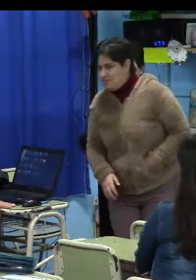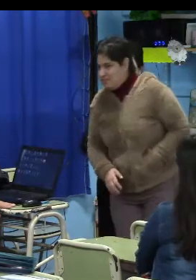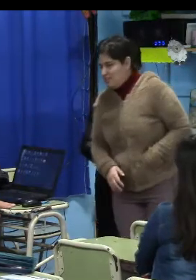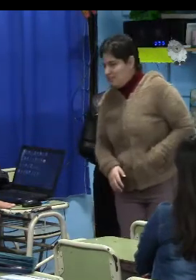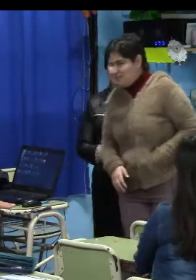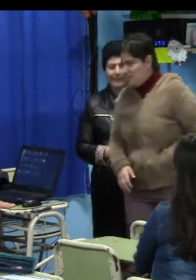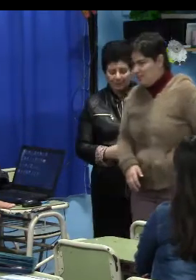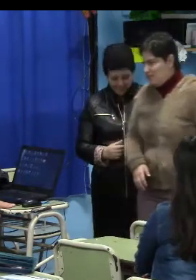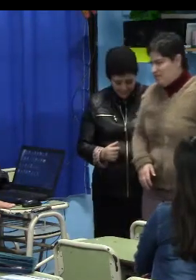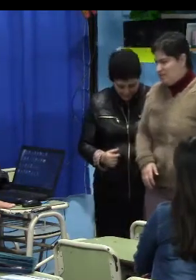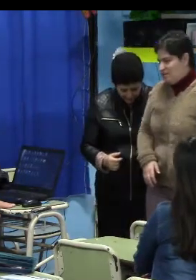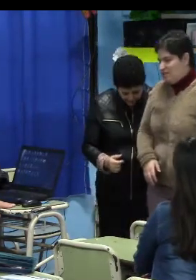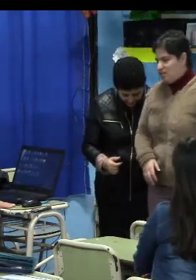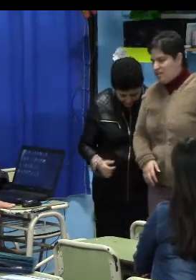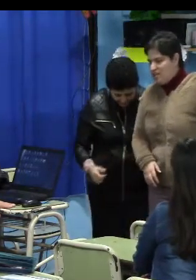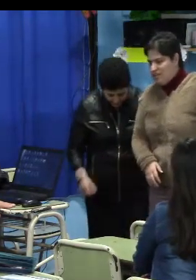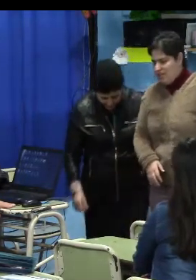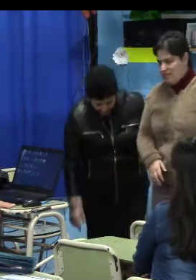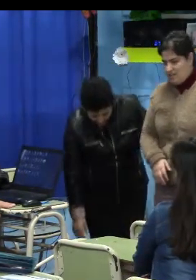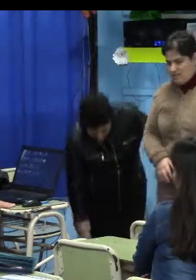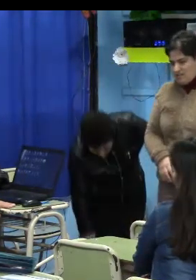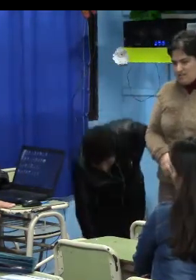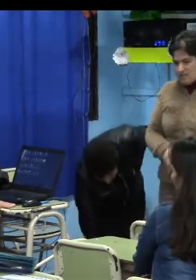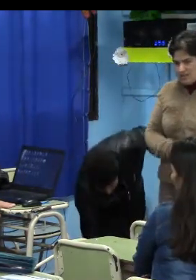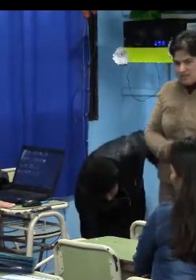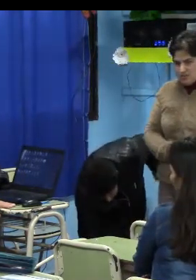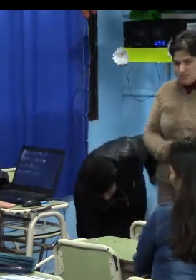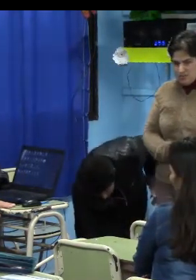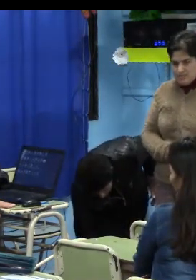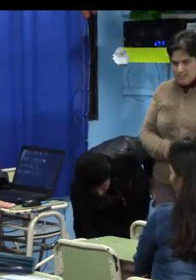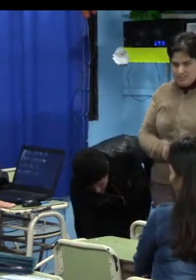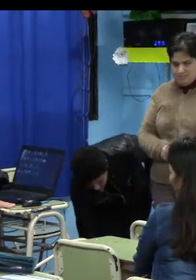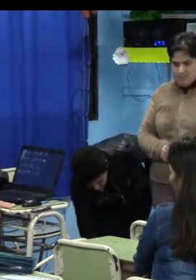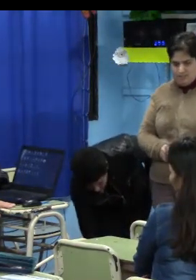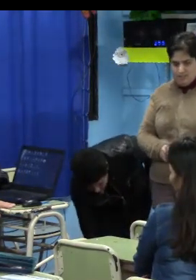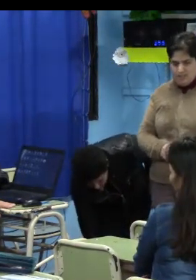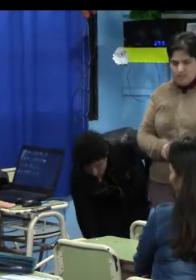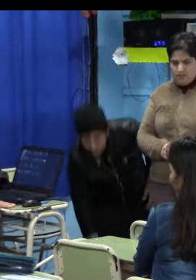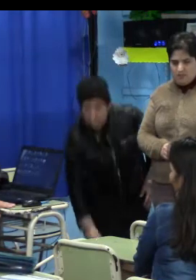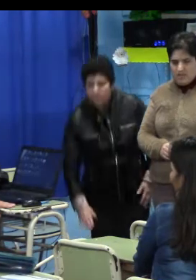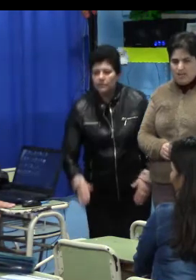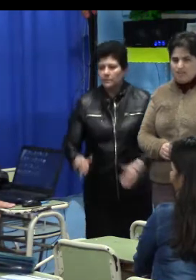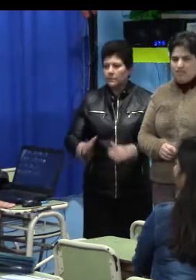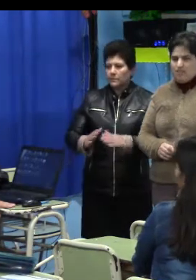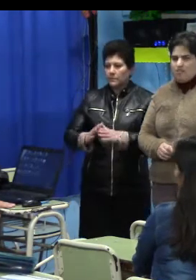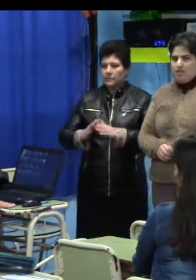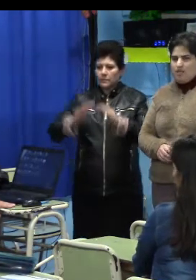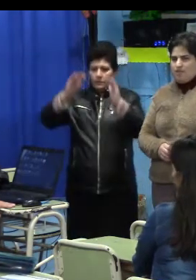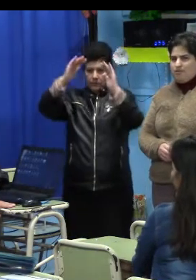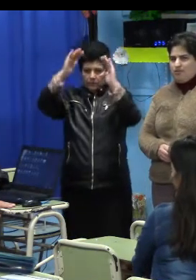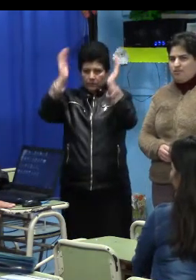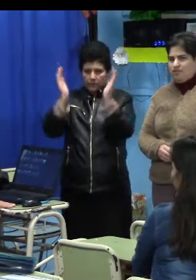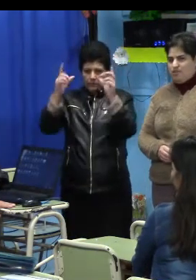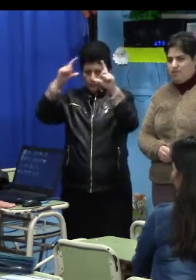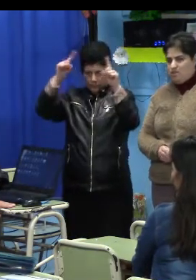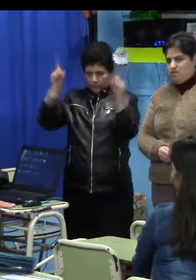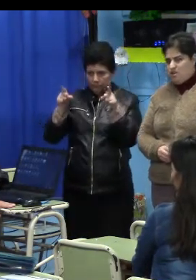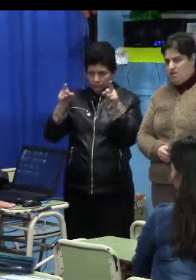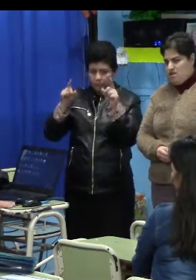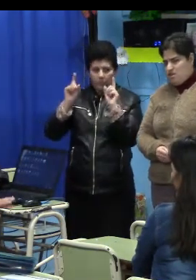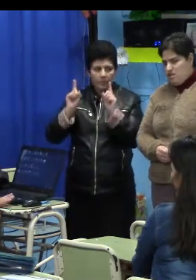okay. Bueno, lo que acabo de decir, porque lo que hizo mi hermano,